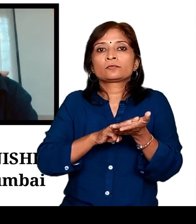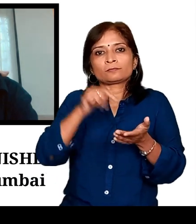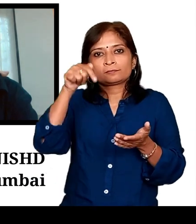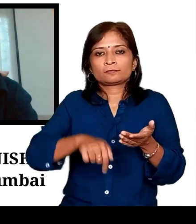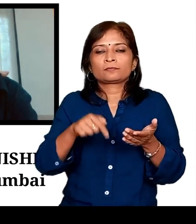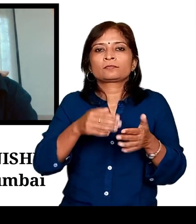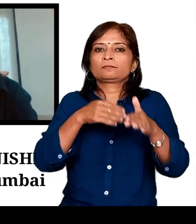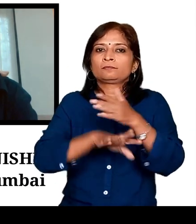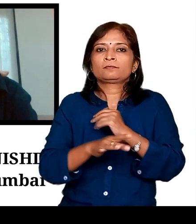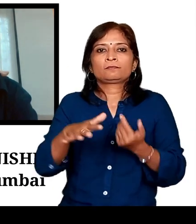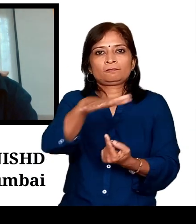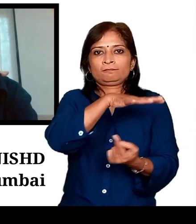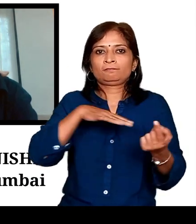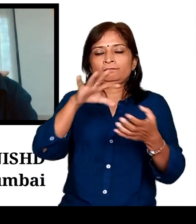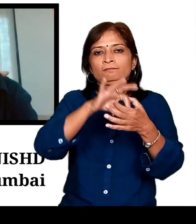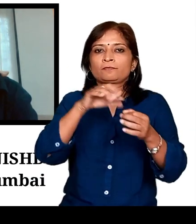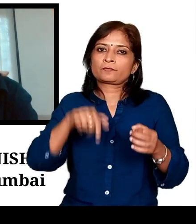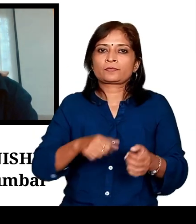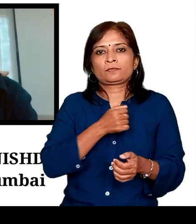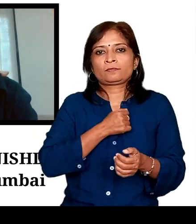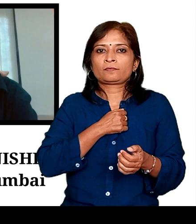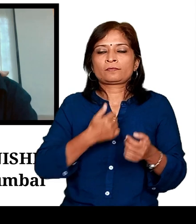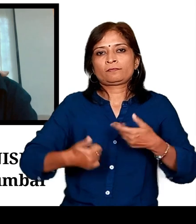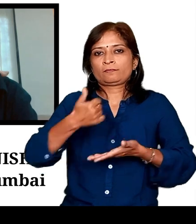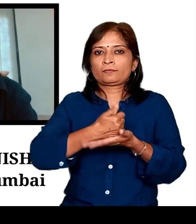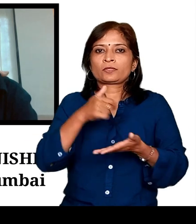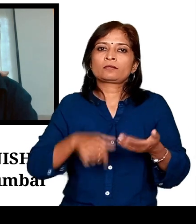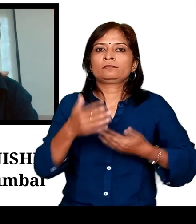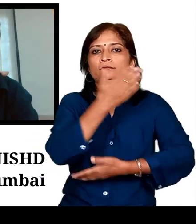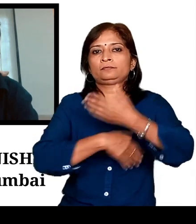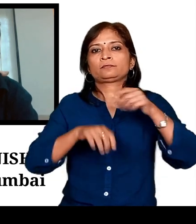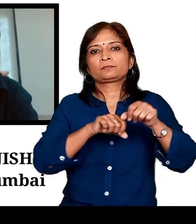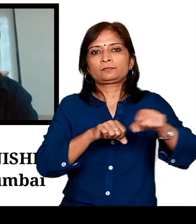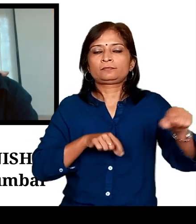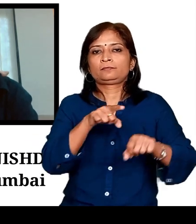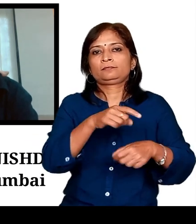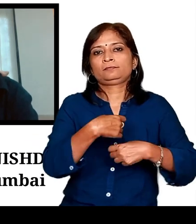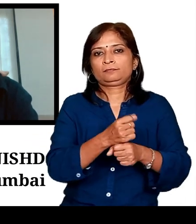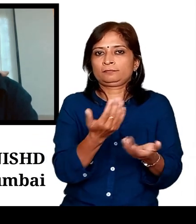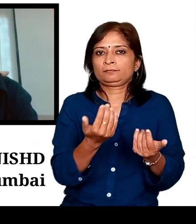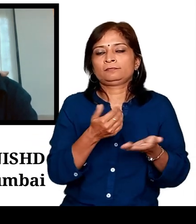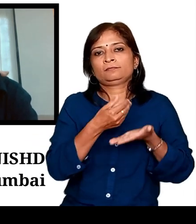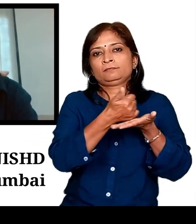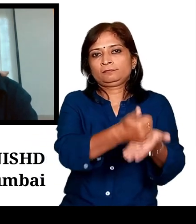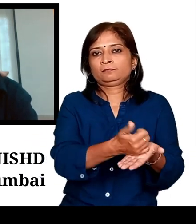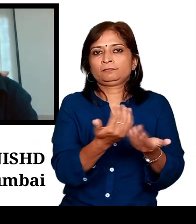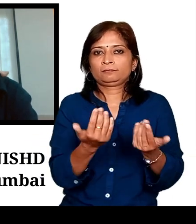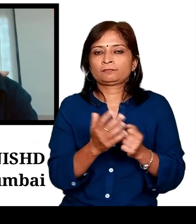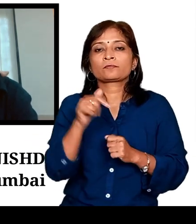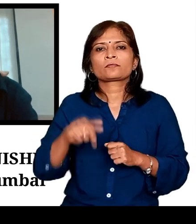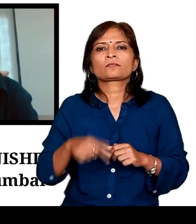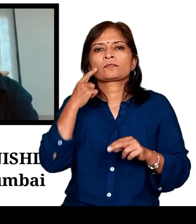एरिया आता है उसमें ही हमें अधिकार है कि हम डिजेबिलिटी सर्टिफिकेट को इश्यू कर सकते हैं। लेकिन अगर व्यक्ति